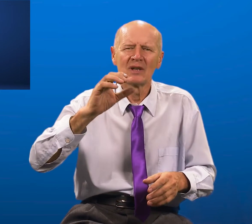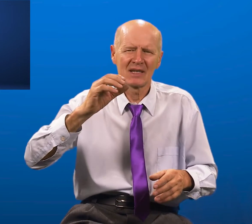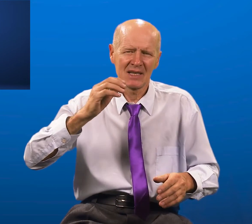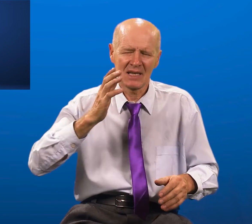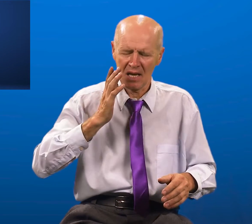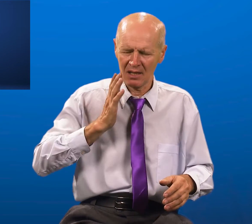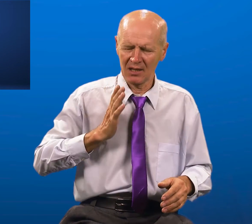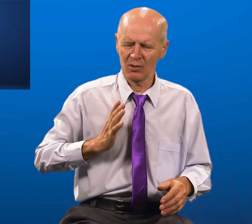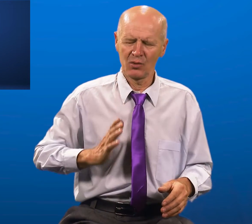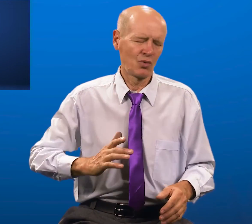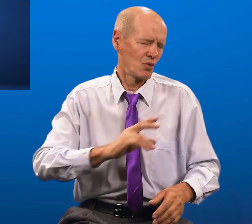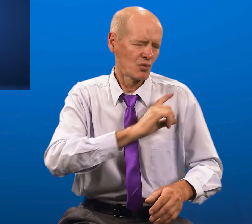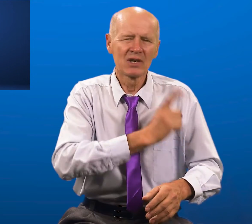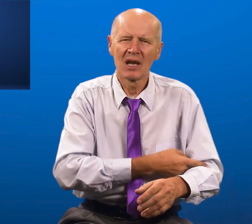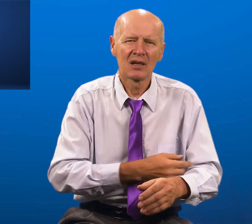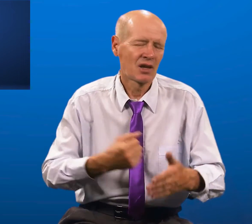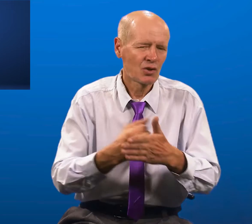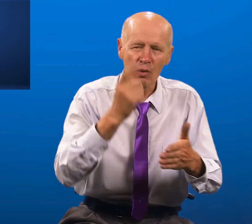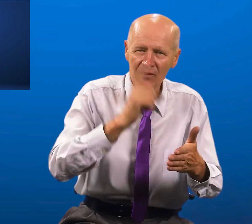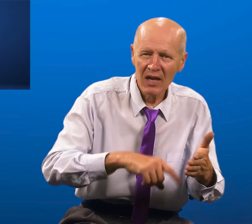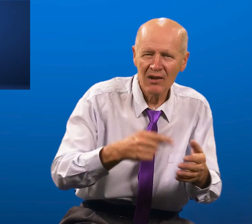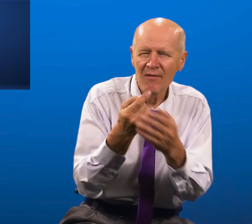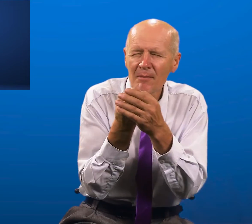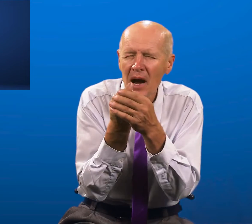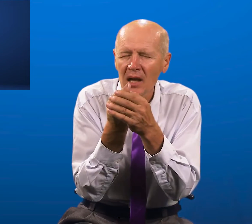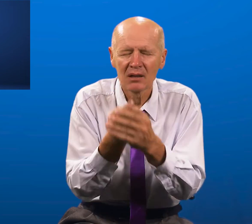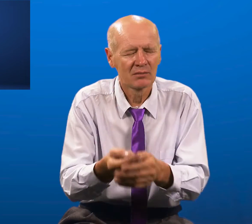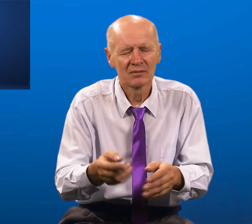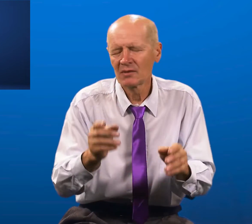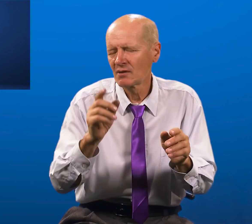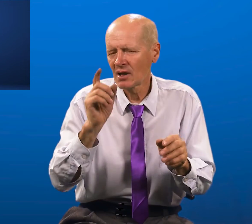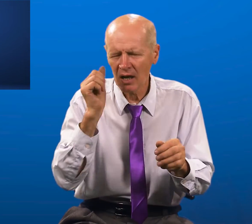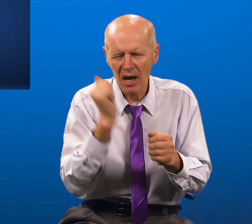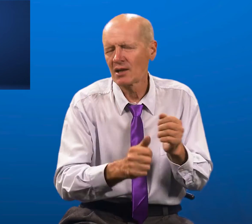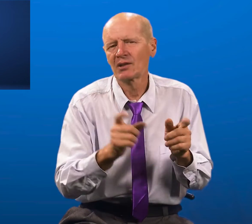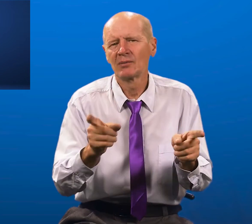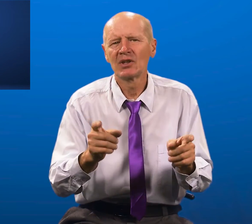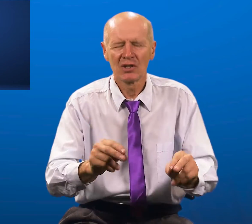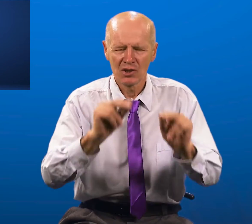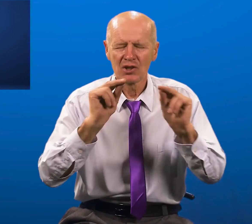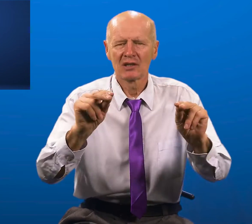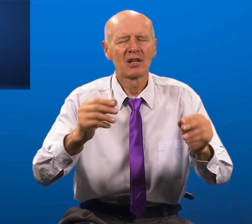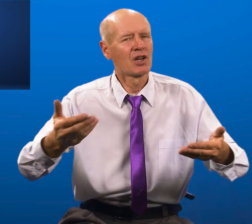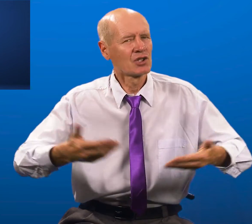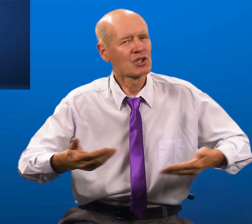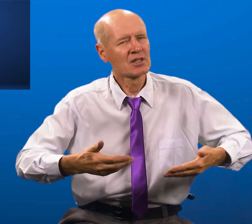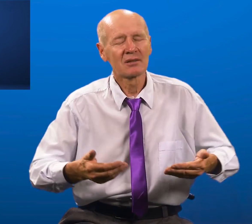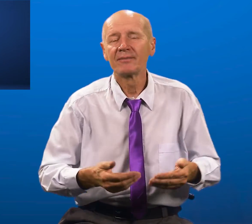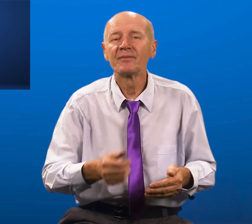малом, доверие Господу, естественно, благословение Божие, ну и благочестивая